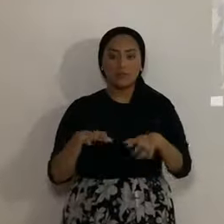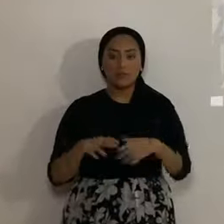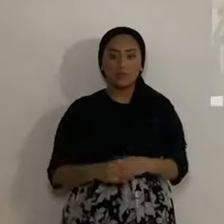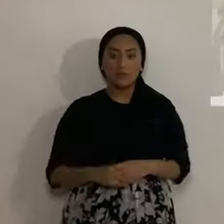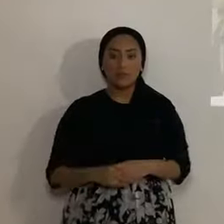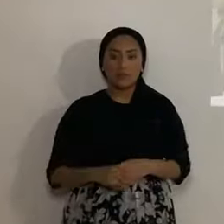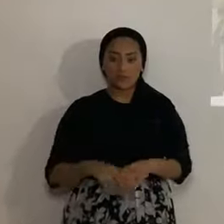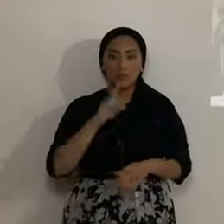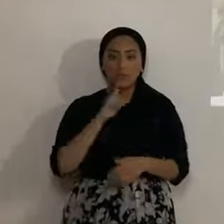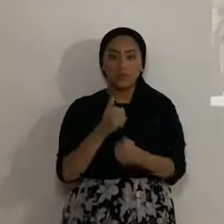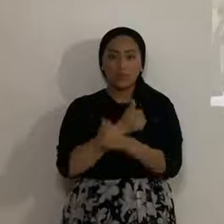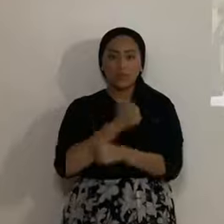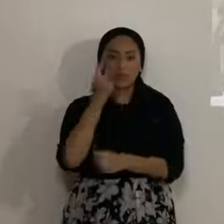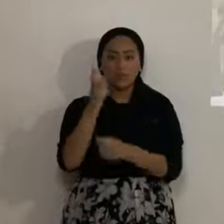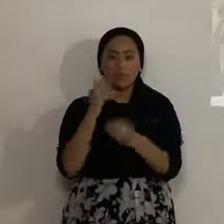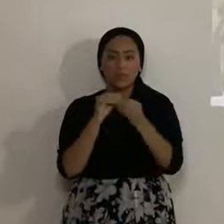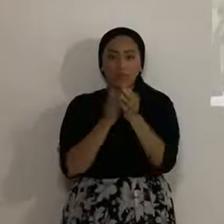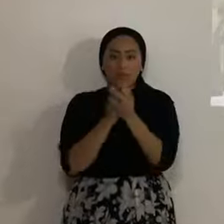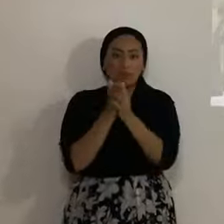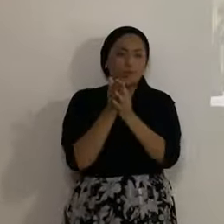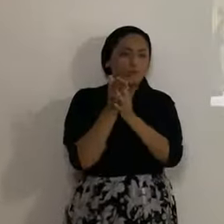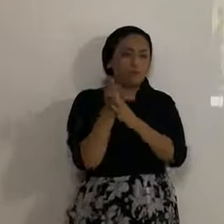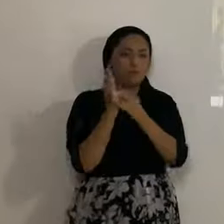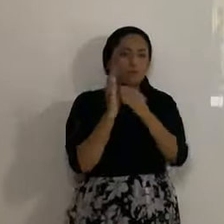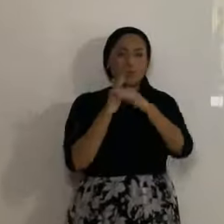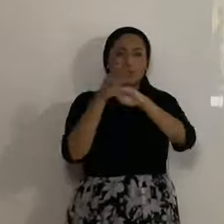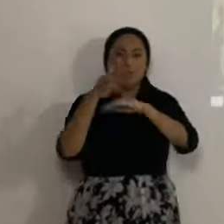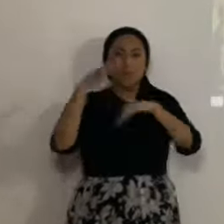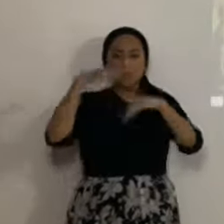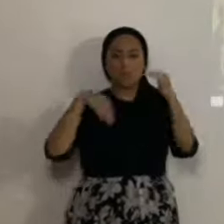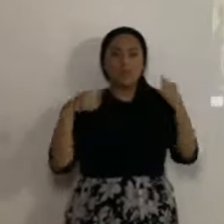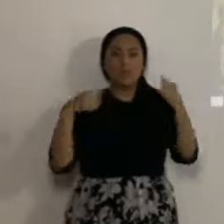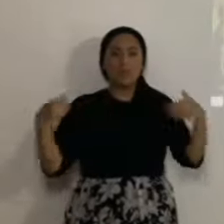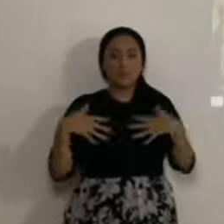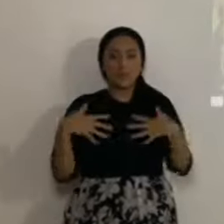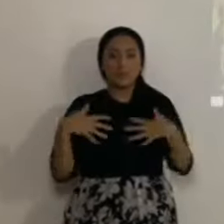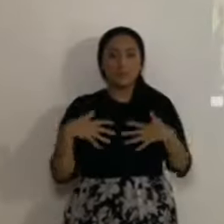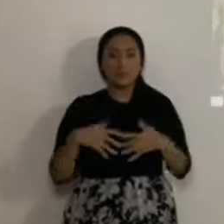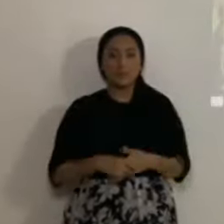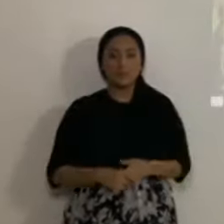mira más allá del miedo, mira más allá del miedo, ¿por qué no?